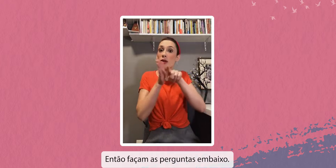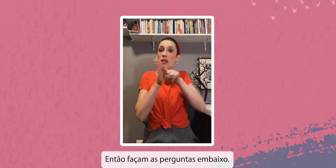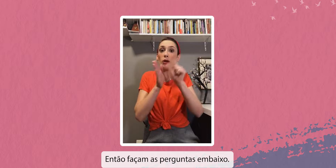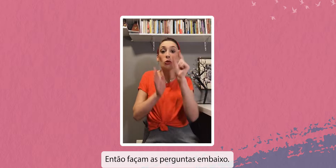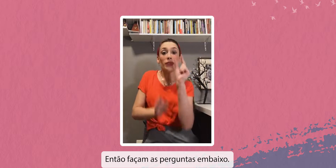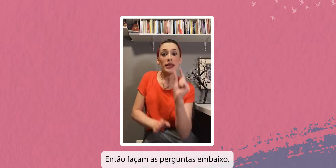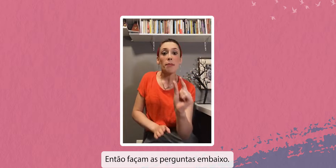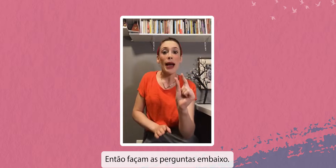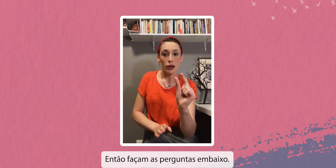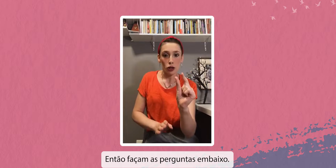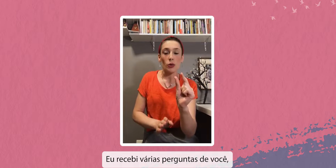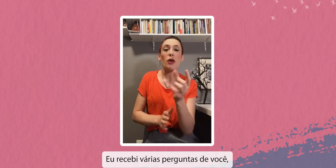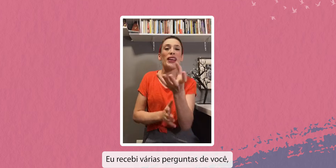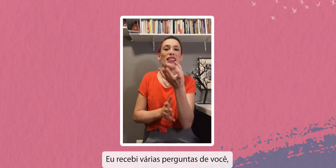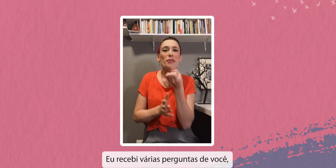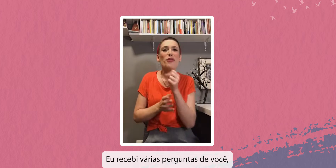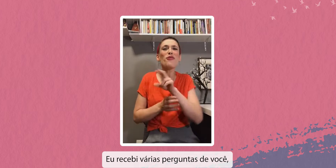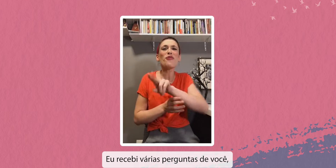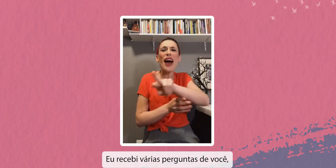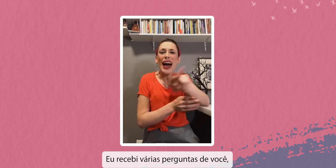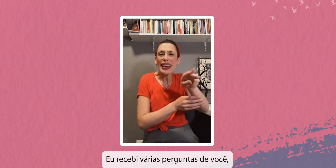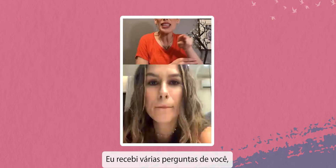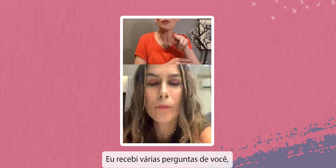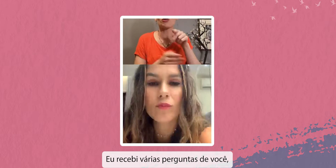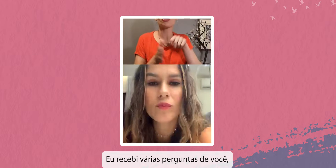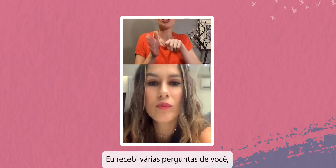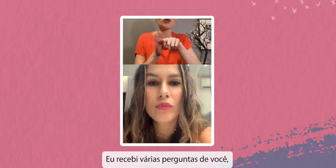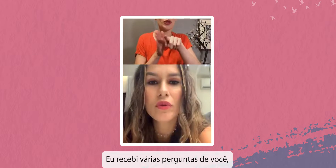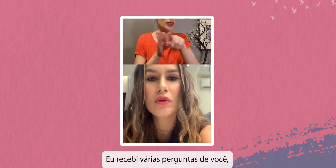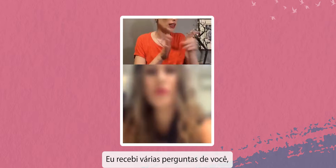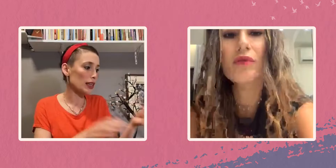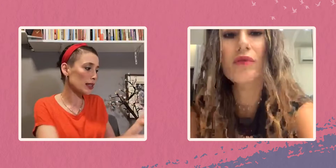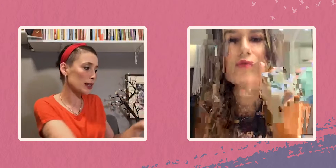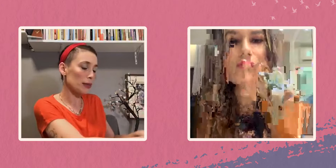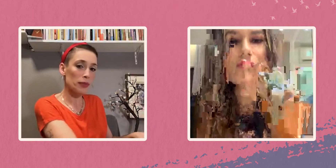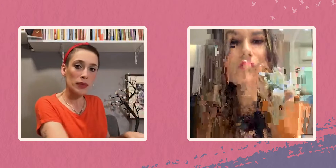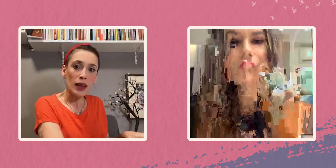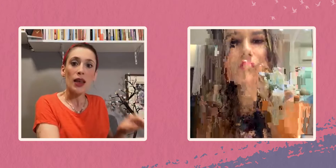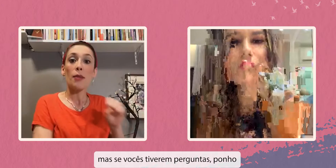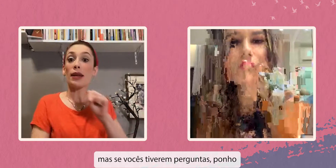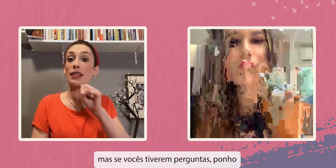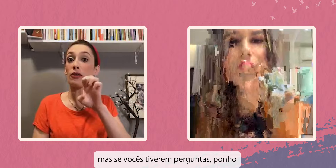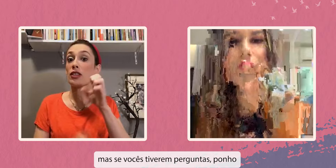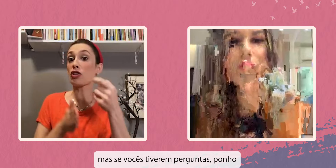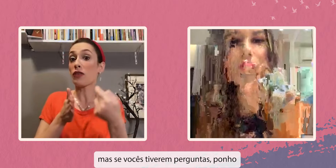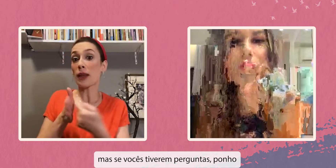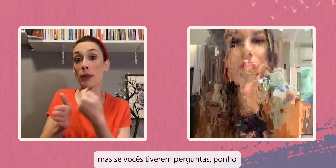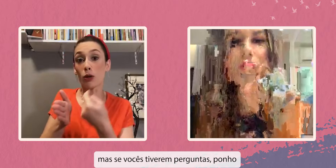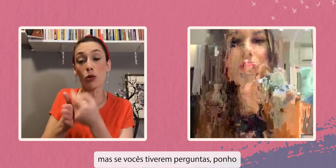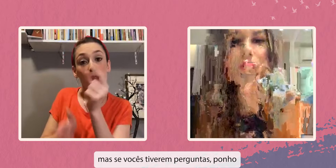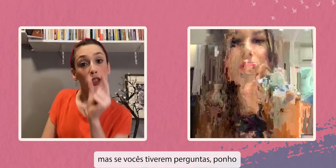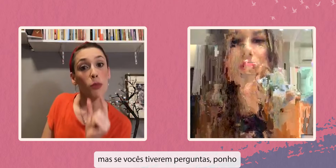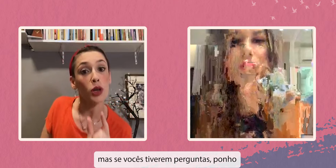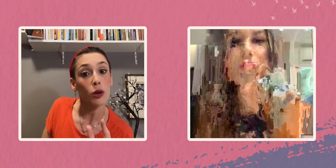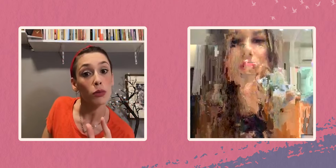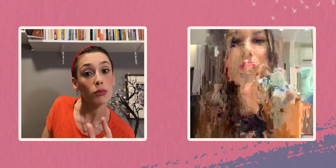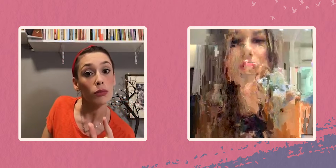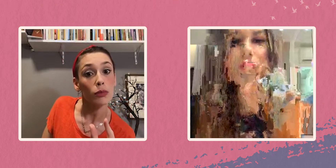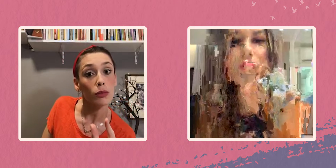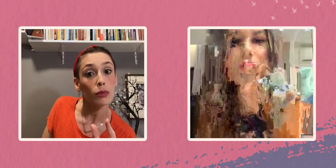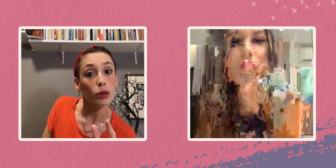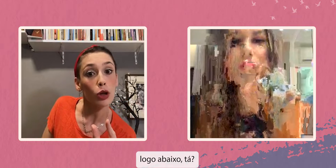Então, façam as perguntas embaixo. Eu recebi várias perguntas de vocês, mas se vocês tiverem perguntas,